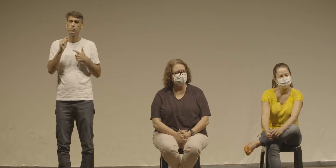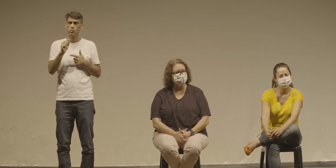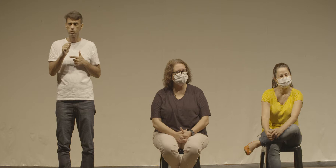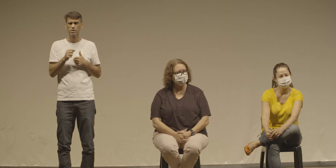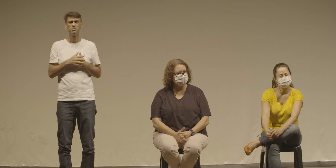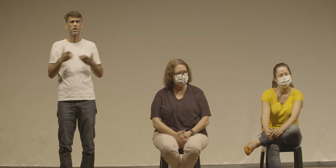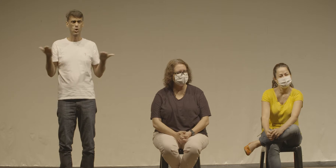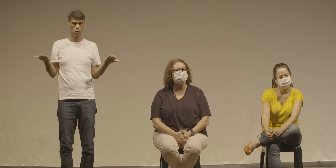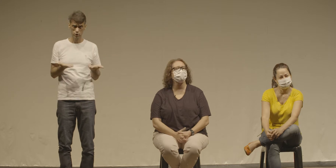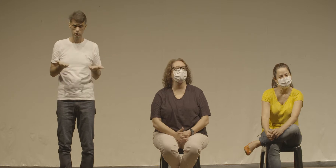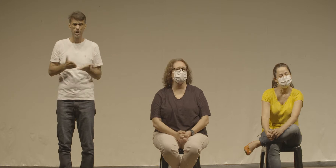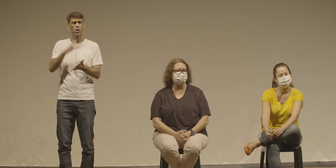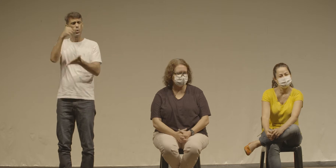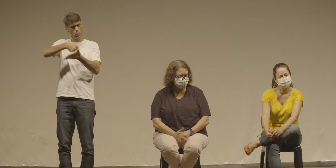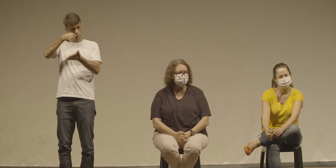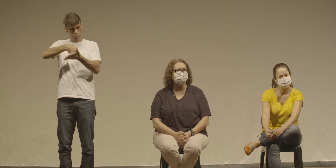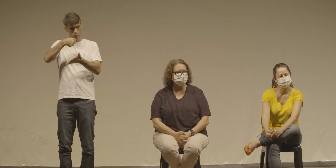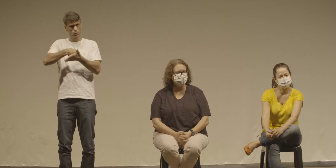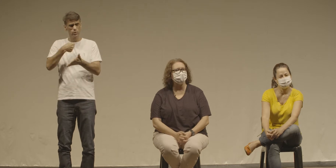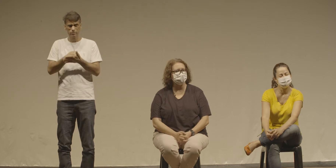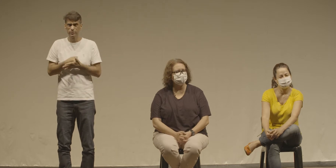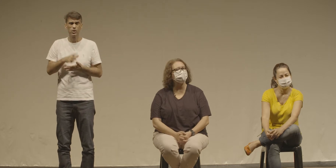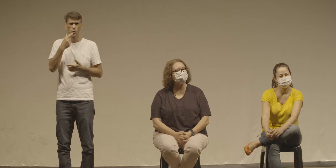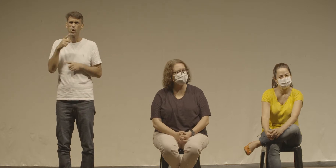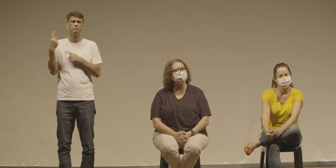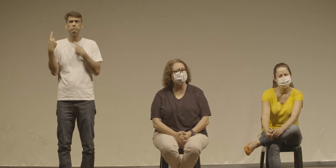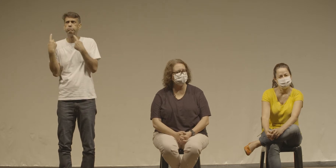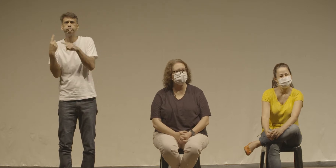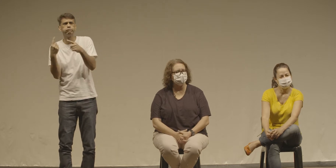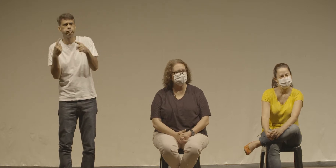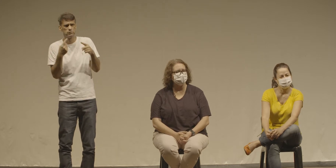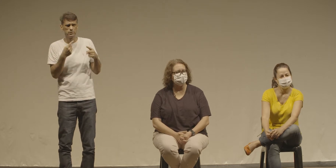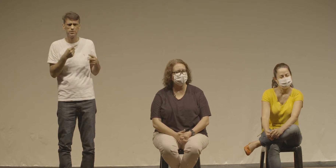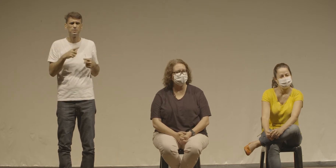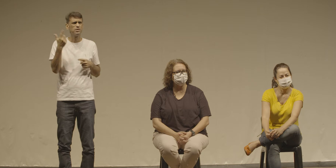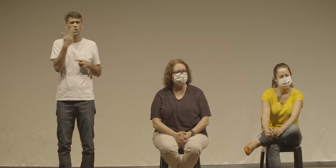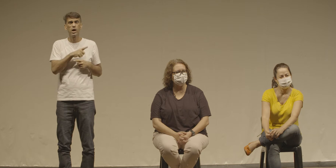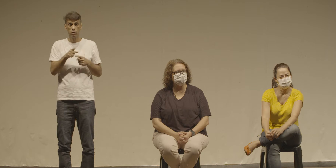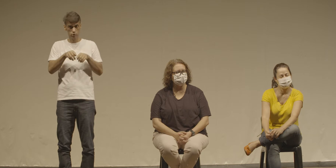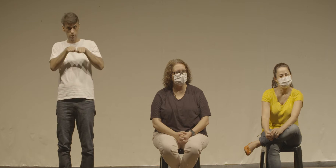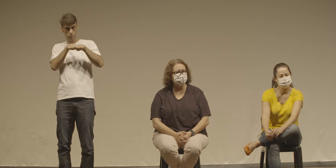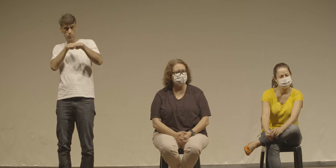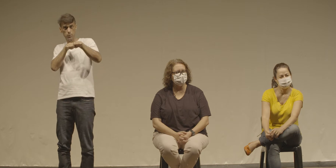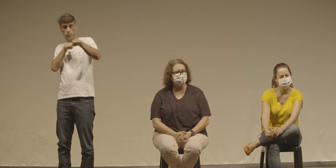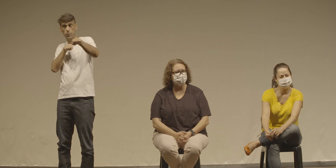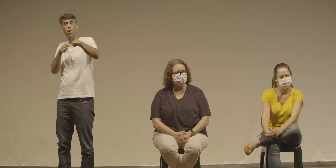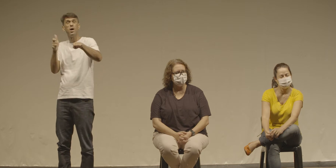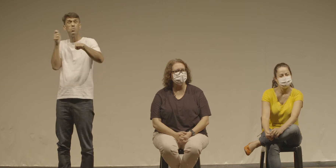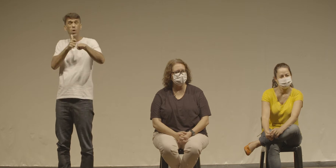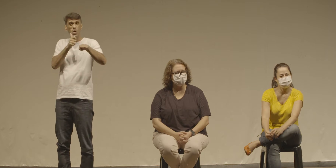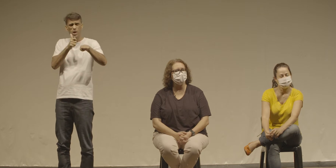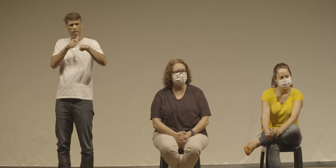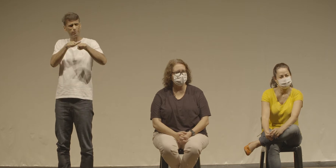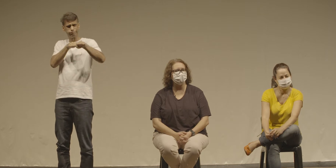a gente está aí na luta, na guerra, eles estão correndo atrás da gente de um jeito, porque não conseguem mais alcançar o que a gente está fazendo. Não que seja isso,